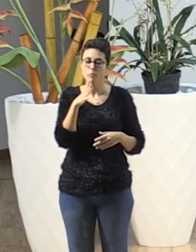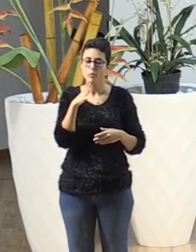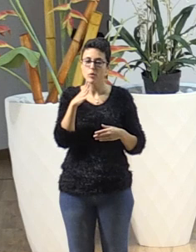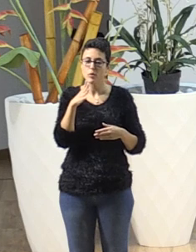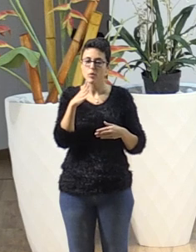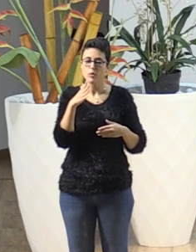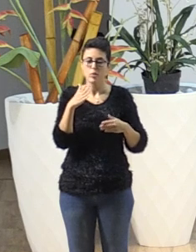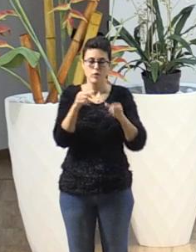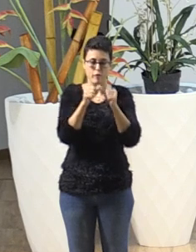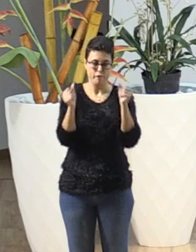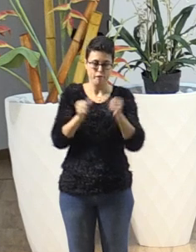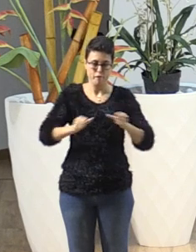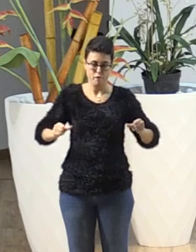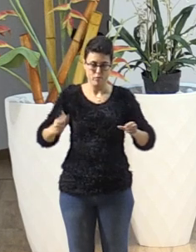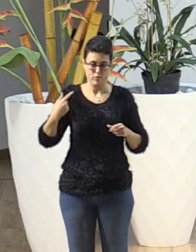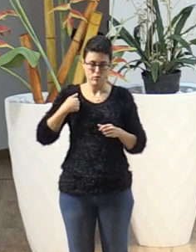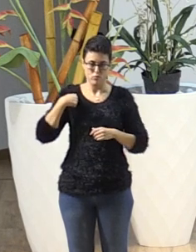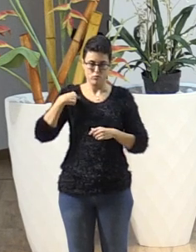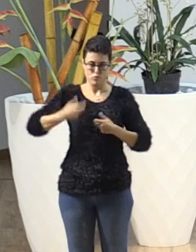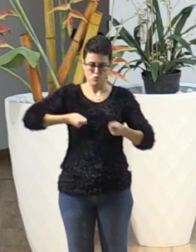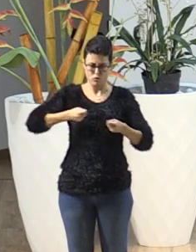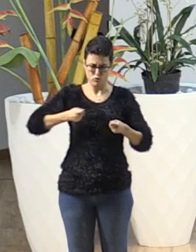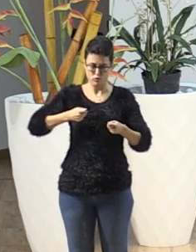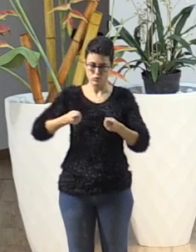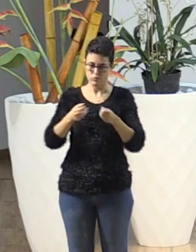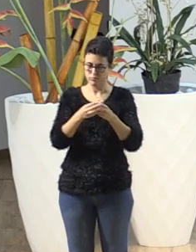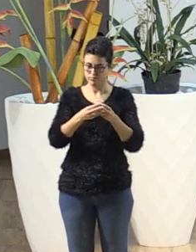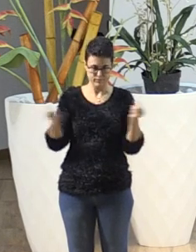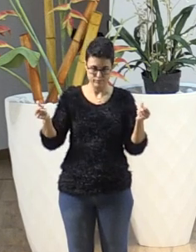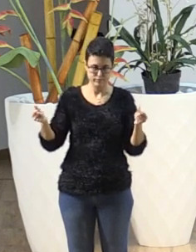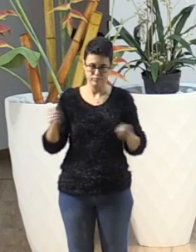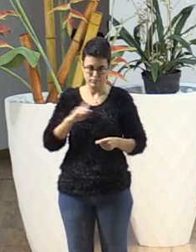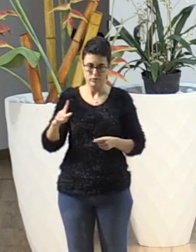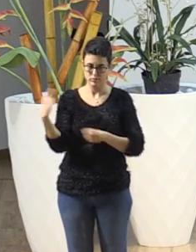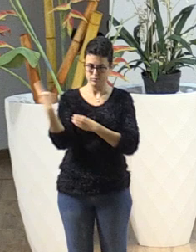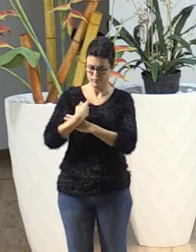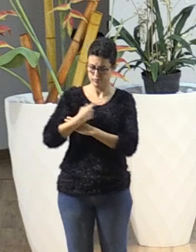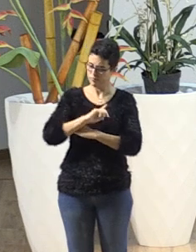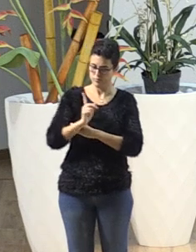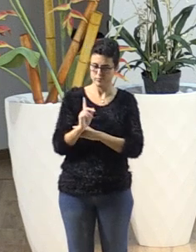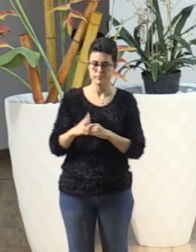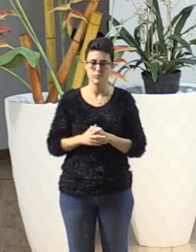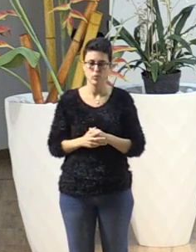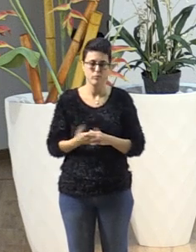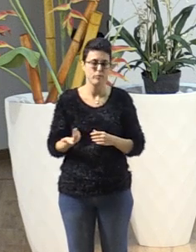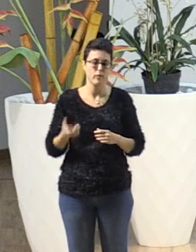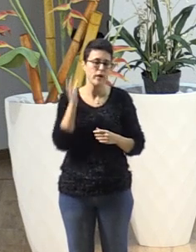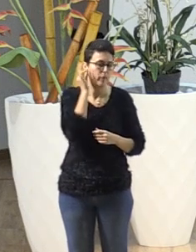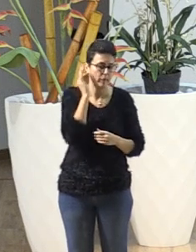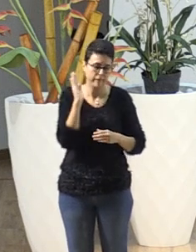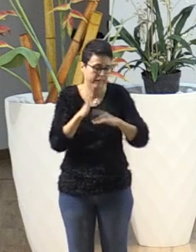de dominación. La dominación es el poder que unos ejercen sobre otros. Puede ser el sexismo, puede ser el